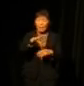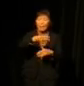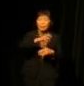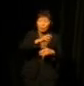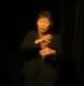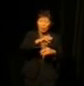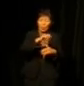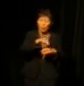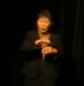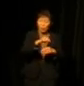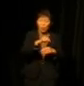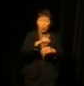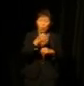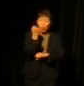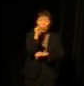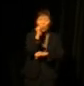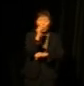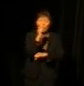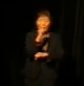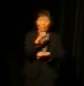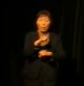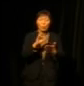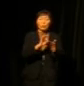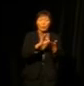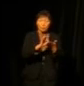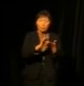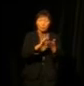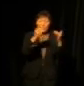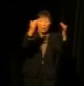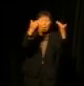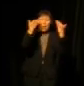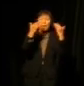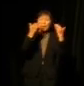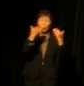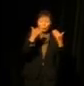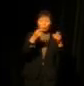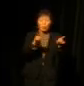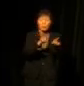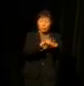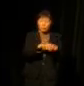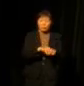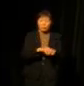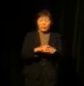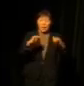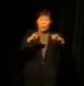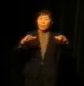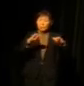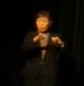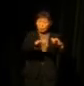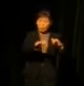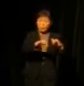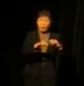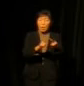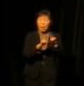。で、あのエアコンはありました。で、校庭の東側に完成しました。でね、ここには小高